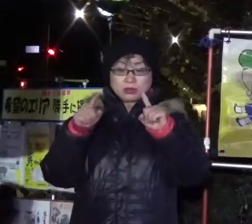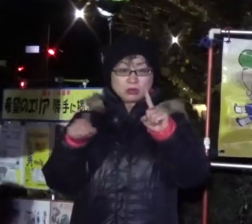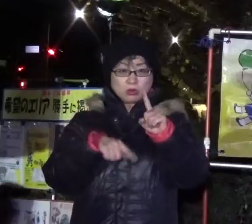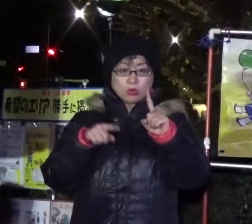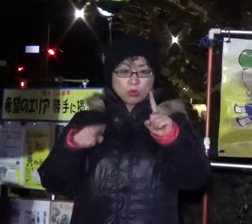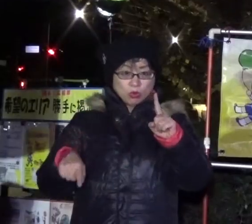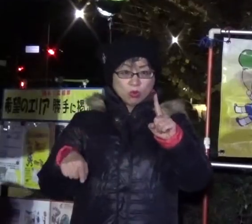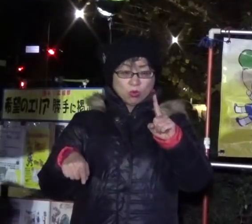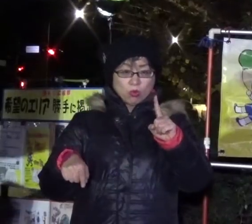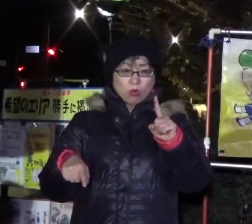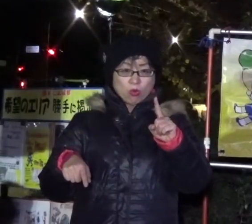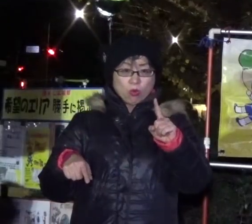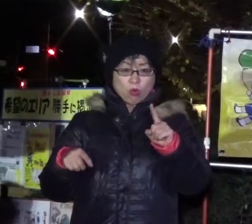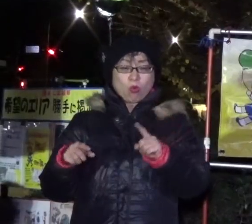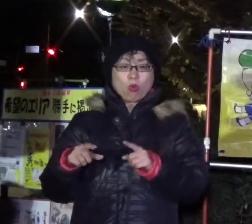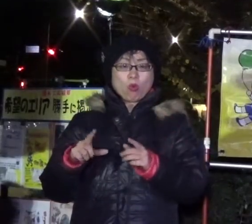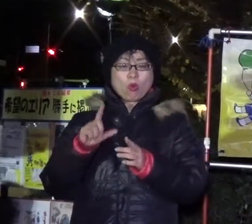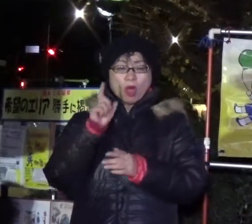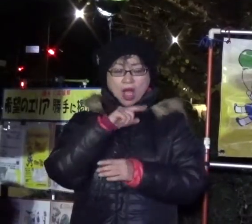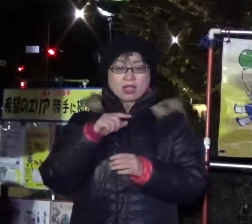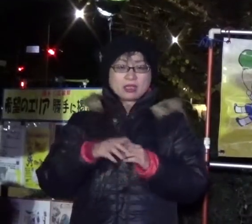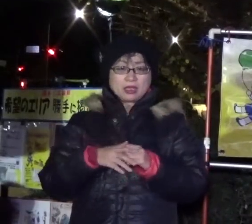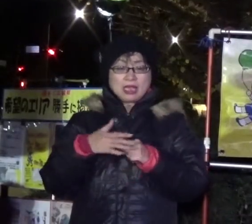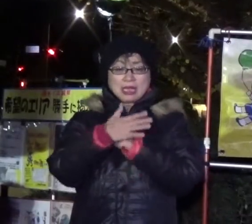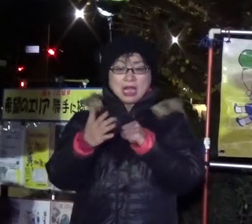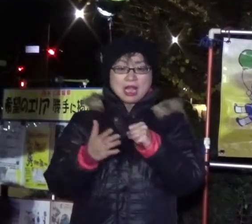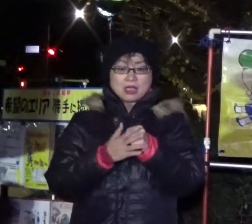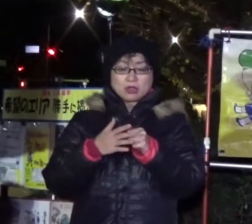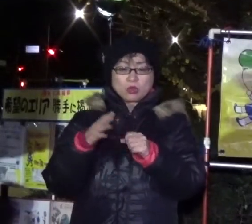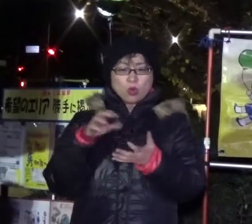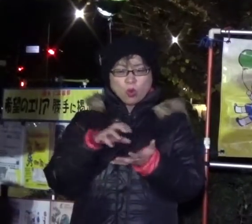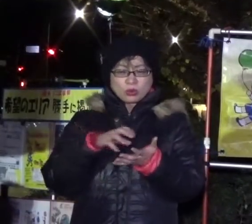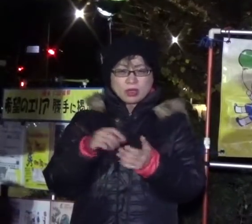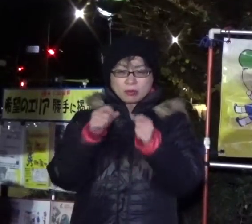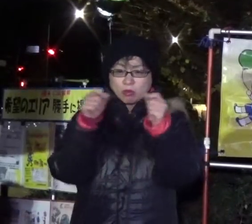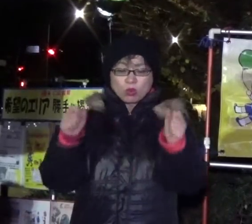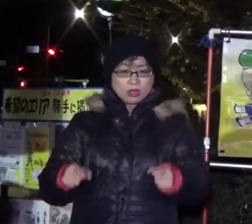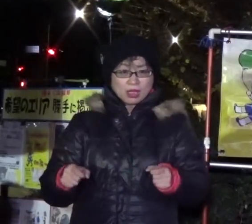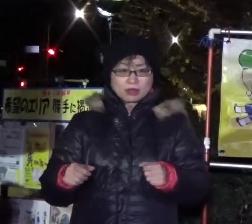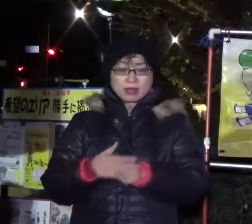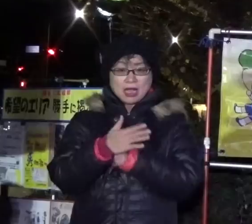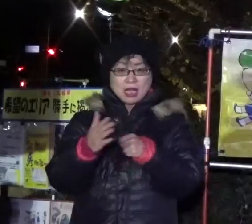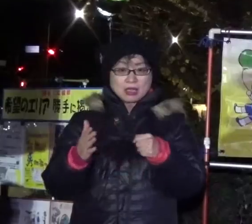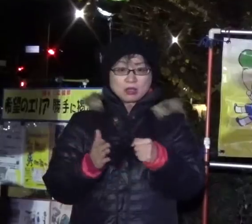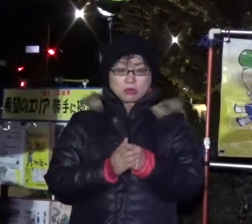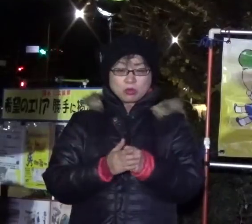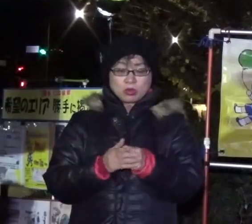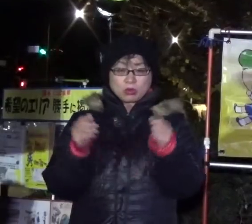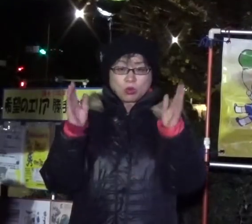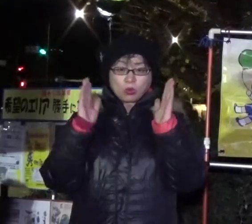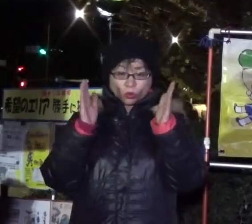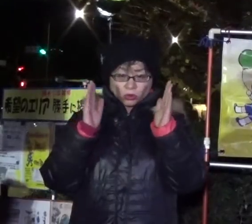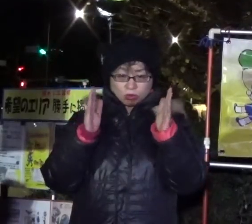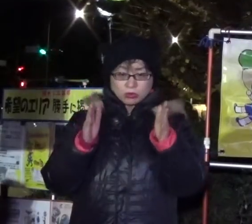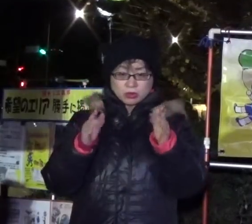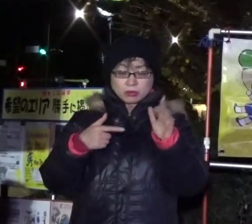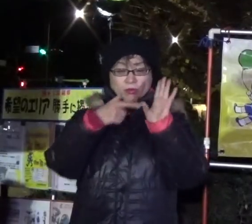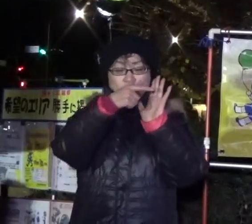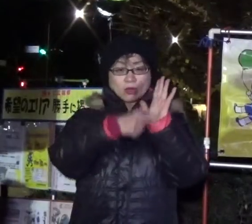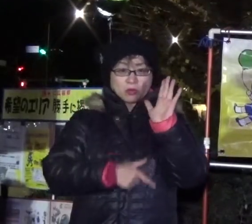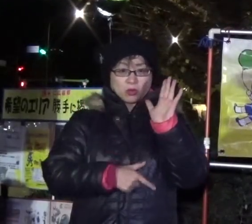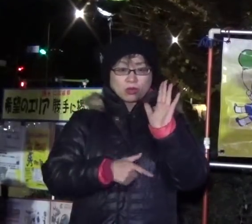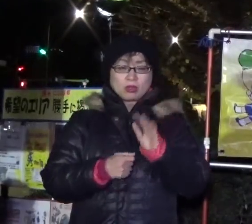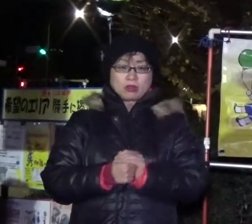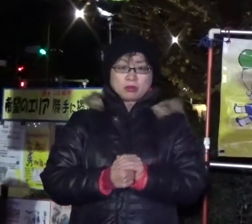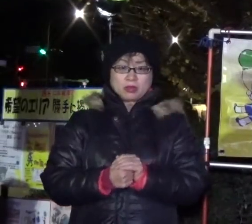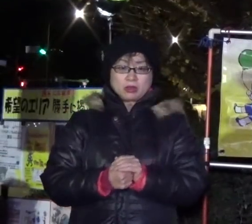汚染が問題になっておりましたので、環境問題の取り組みを主なテーマに、シリーズ広